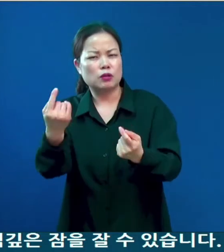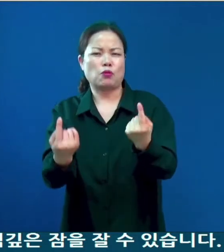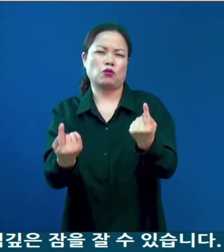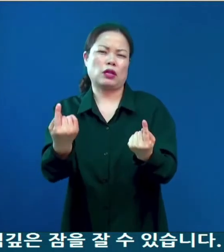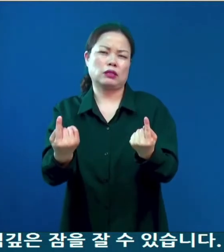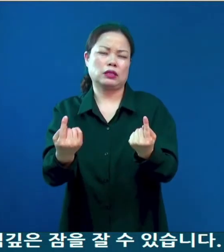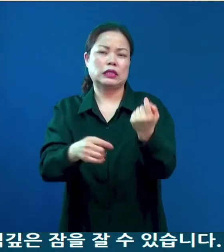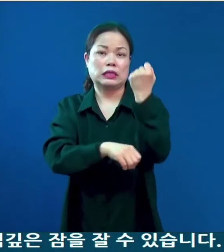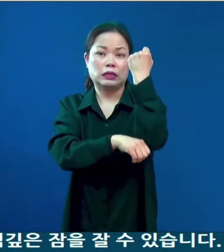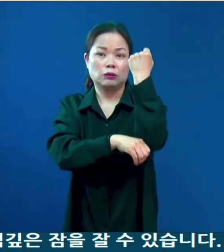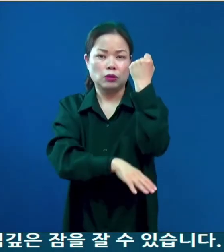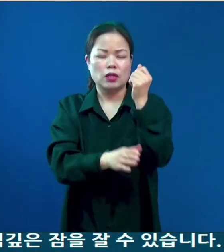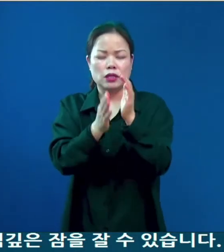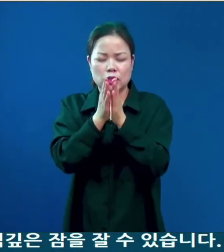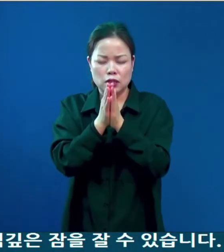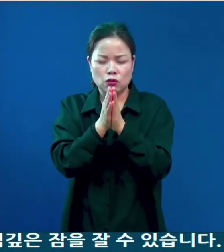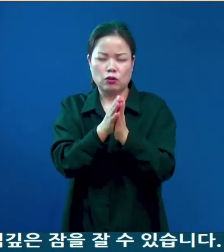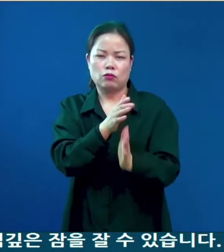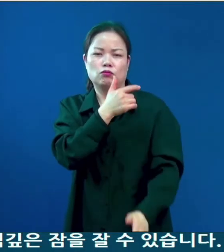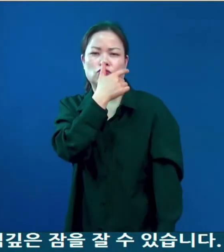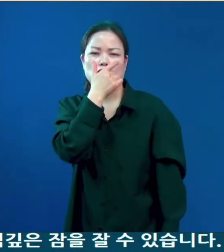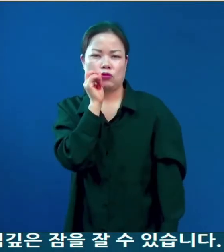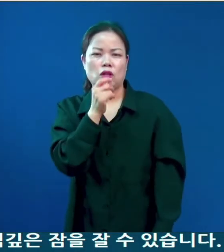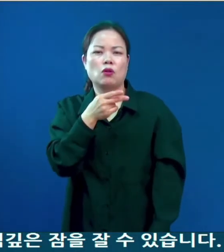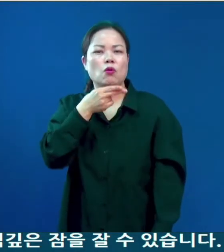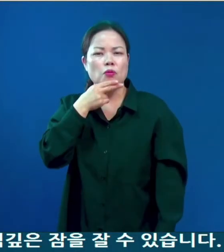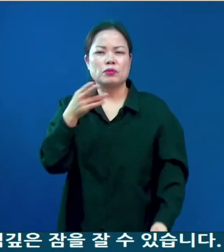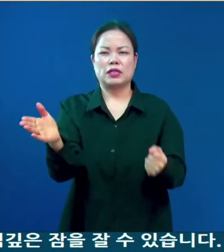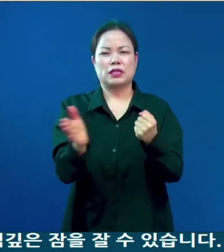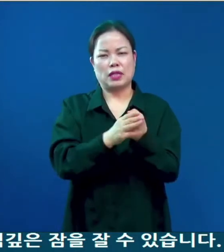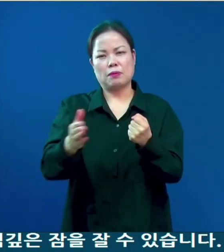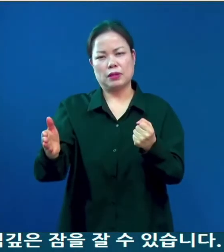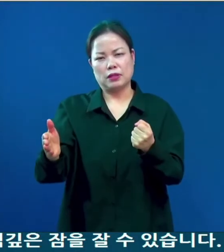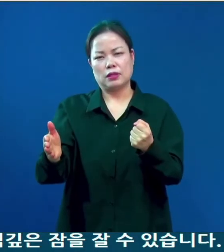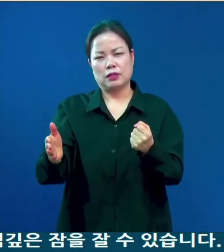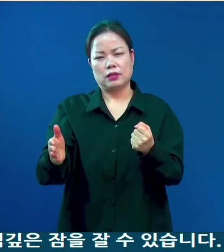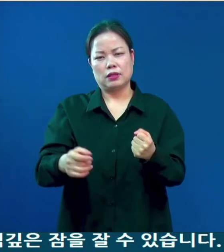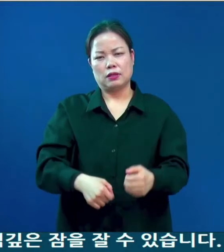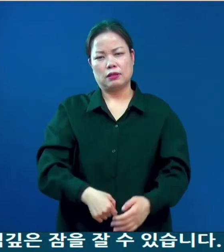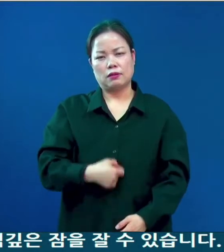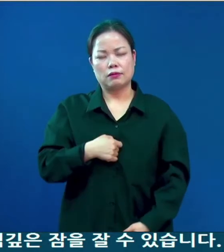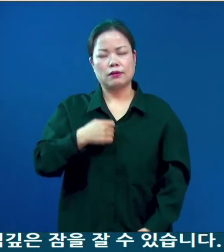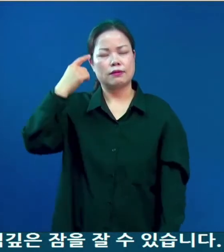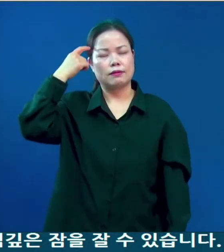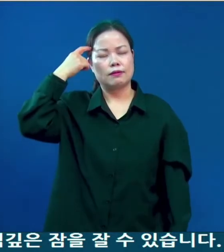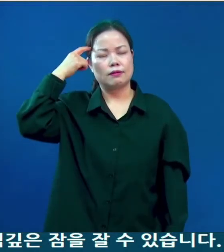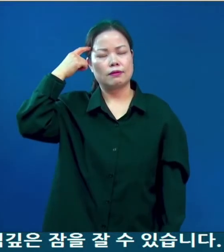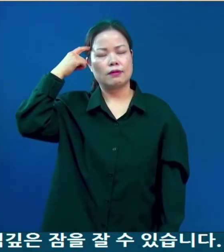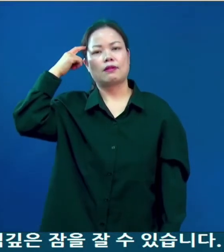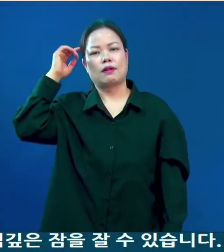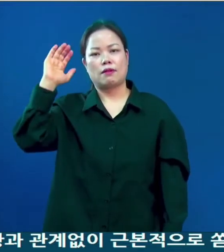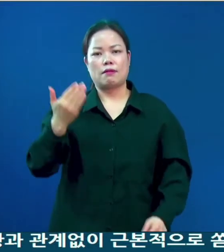라기보다는 근본적으로 이 기도가 부재하기 때문이다 라는 사실을 정직하게 깨달을 필요가 있다는 것이에요.